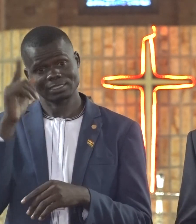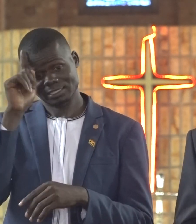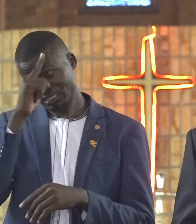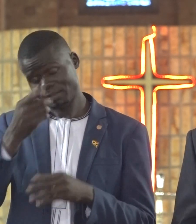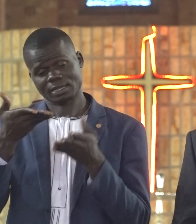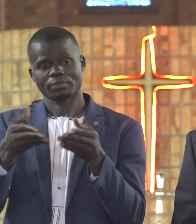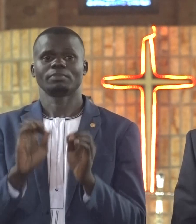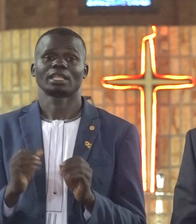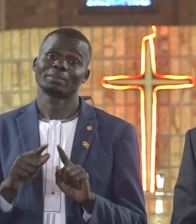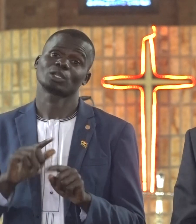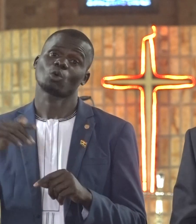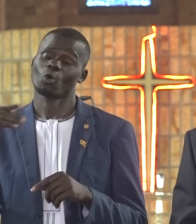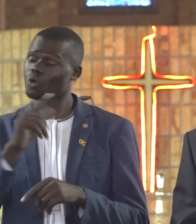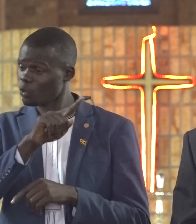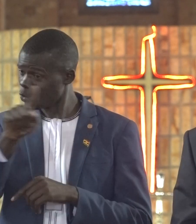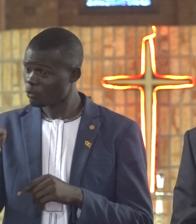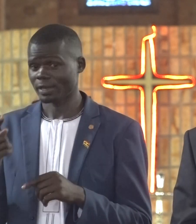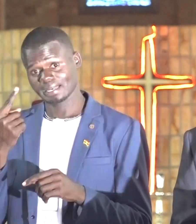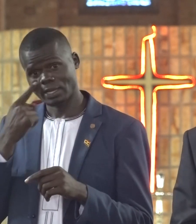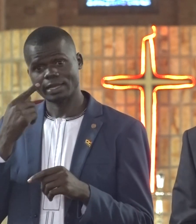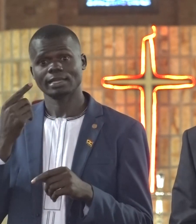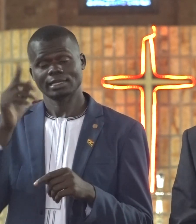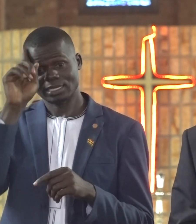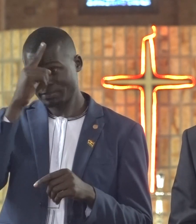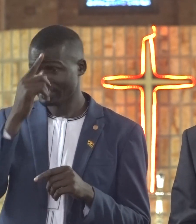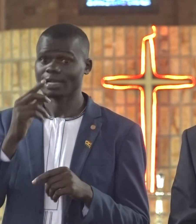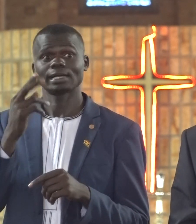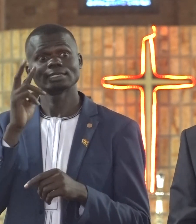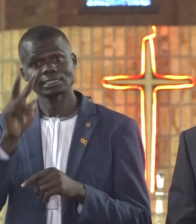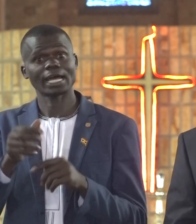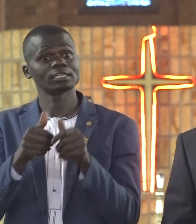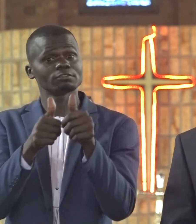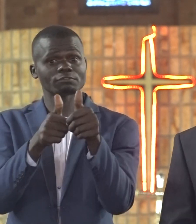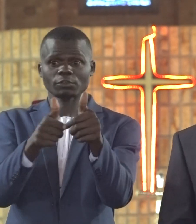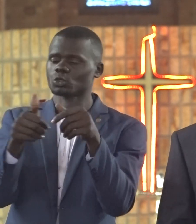leero naye byonna ebiri wano nga bwe njogera kati abiraba abigoberera.